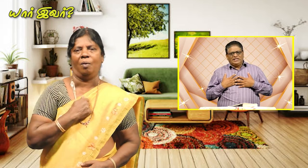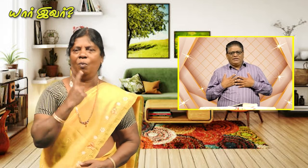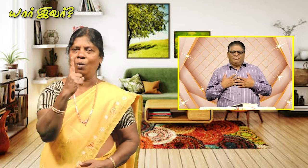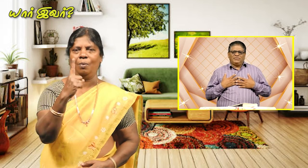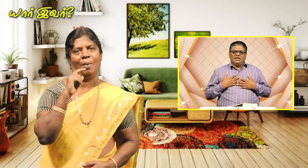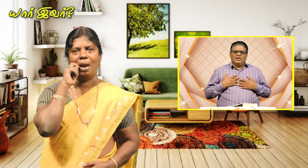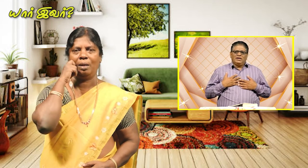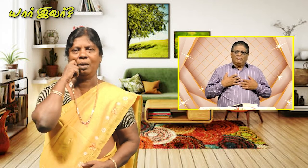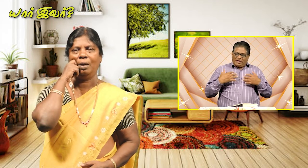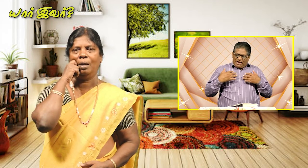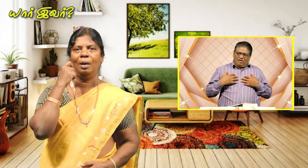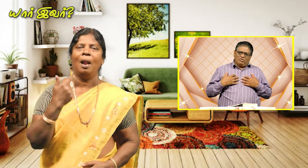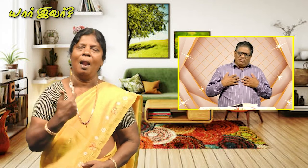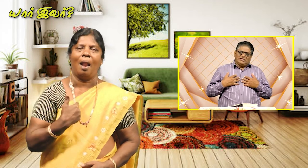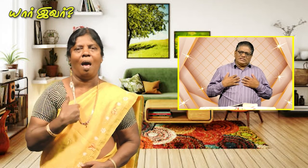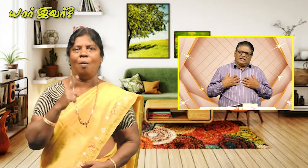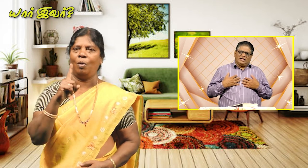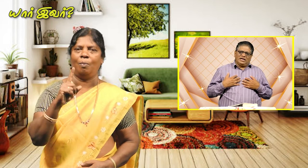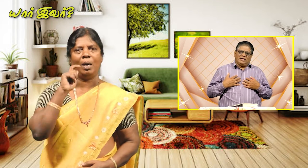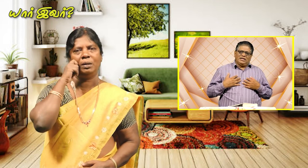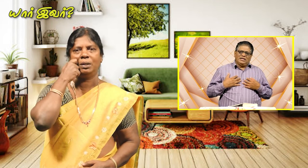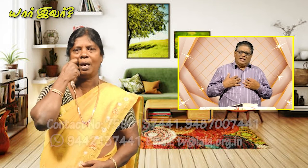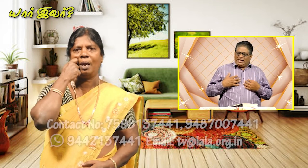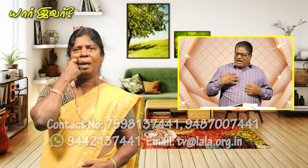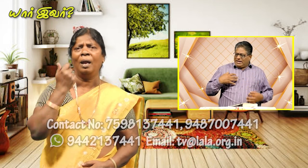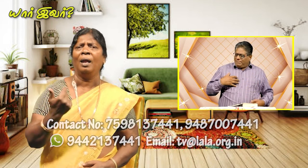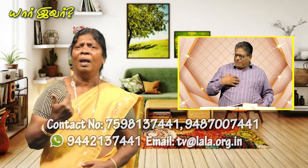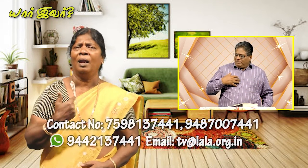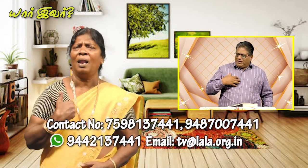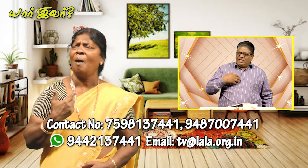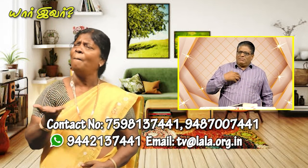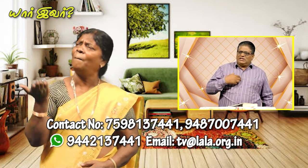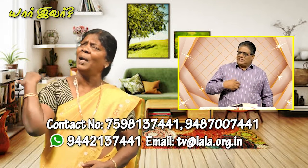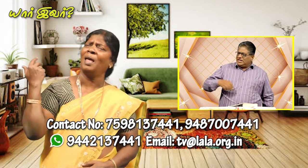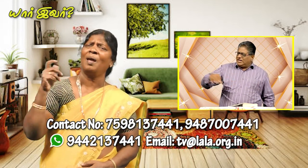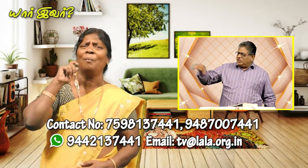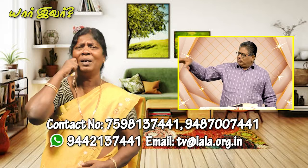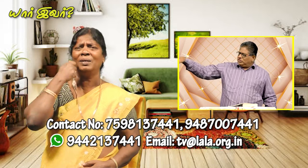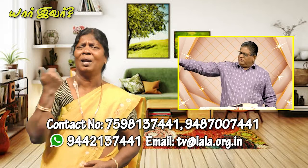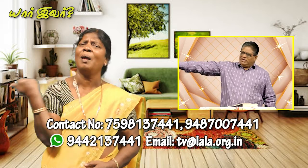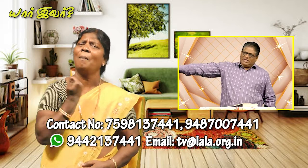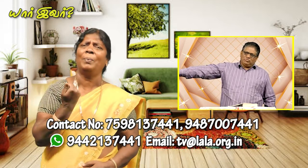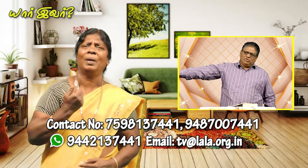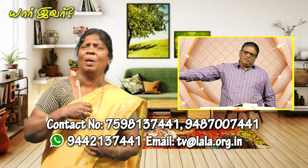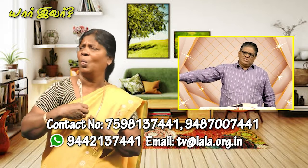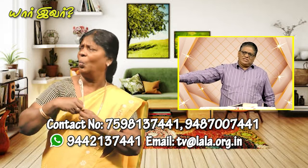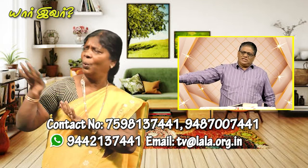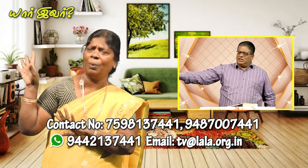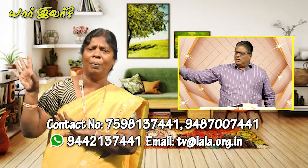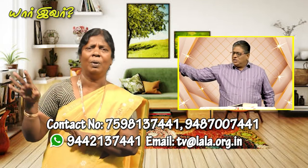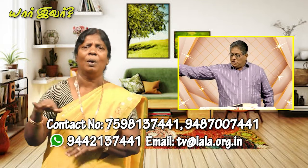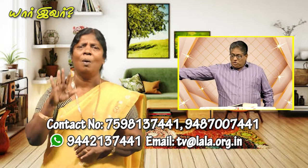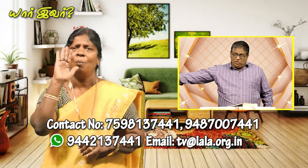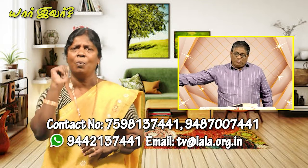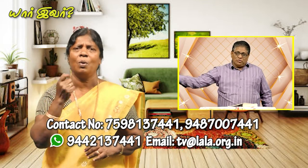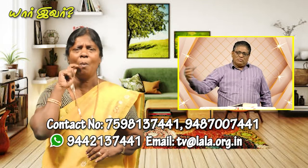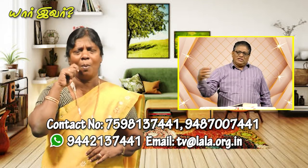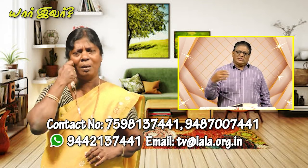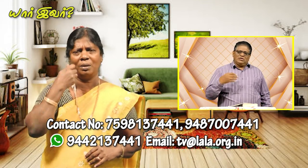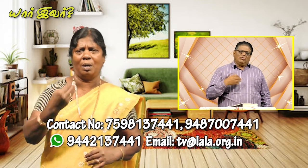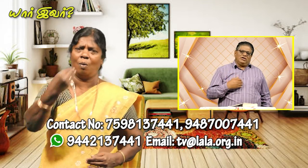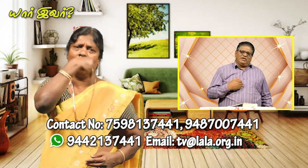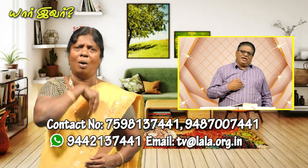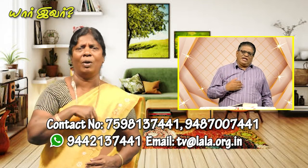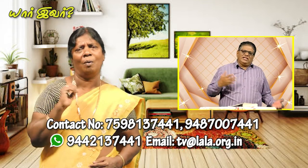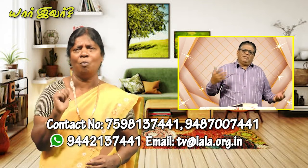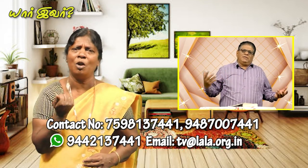ஒரு மனிதன், இப்ப நான் ஒரு மனுஷன்னா நான் எப்படி பழைய மனுஷனை எனக்குள்ள இருந்து வெளியே தூக்கி வச்சுட்டு இன்னொரு புது